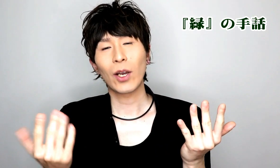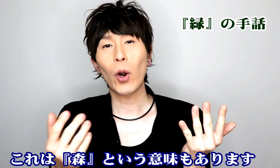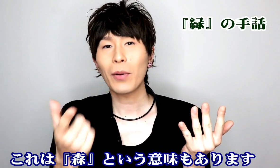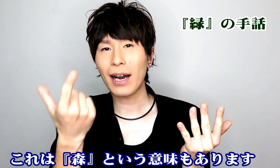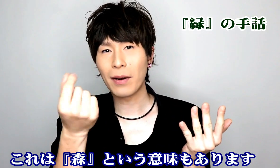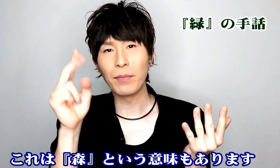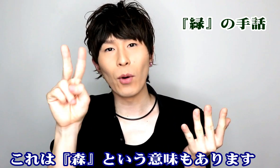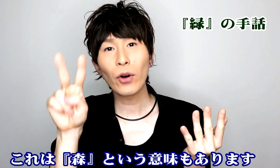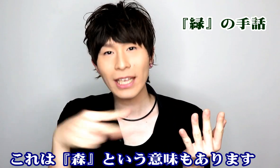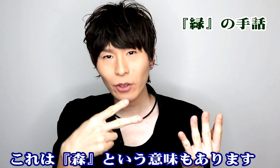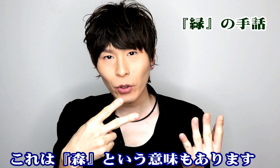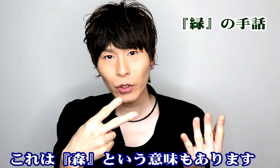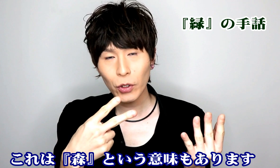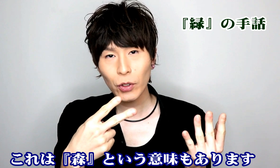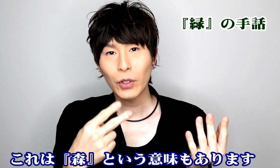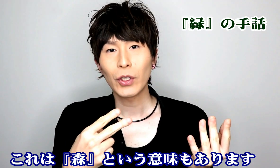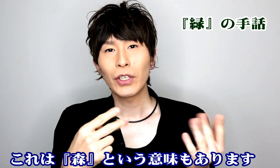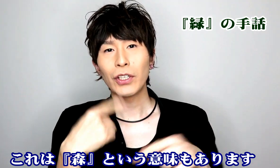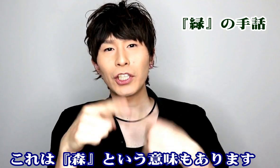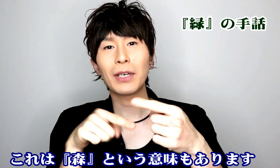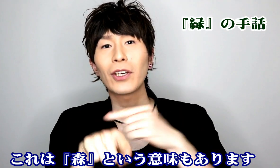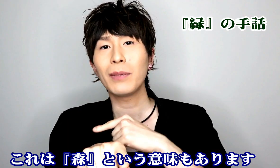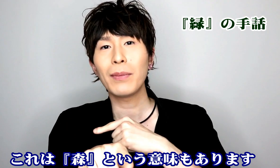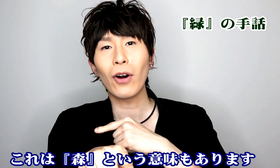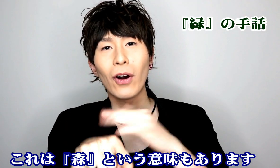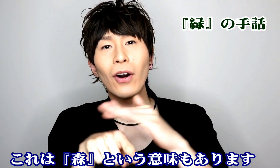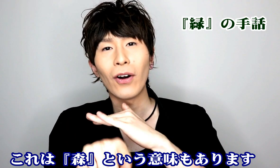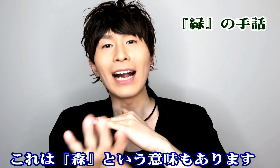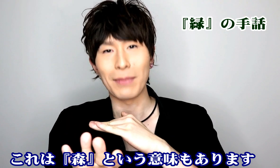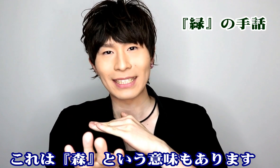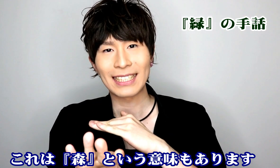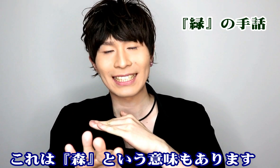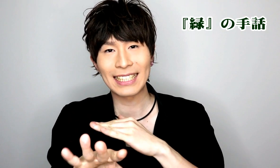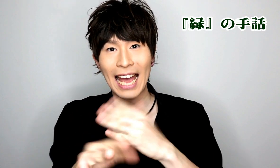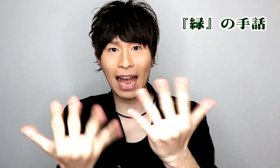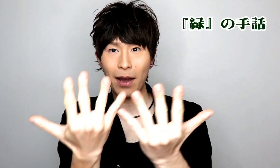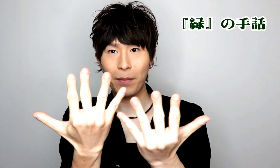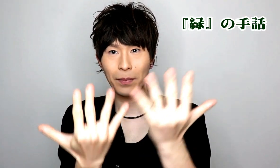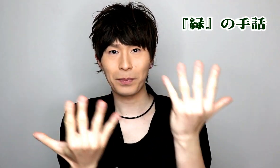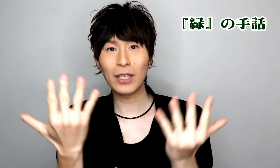これは森という手話の意味もあります。緑、緑、